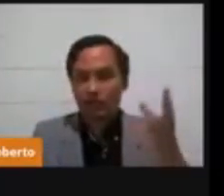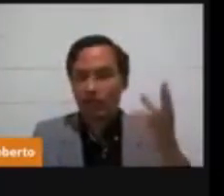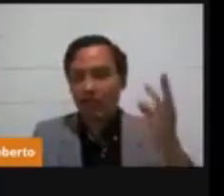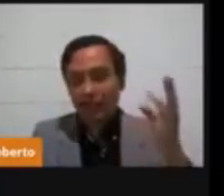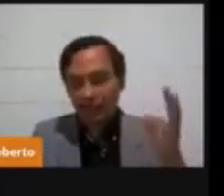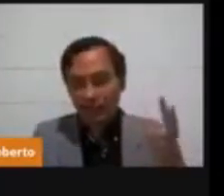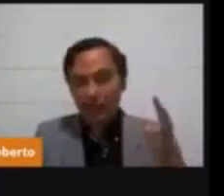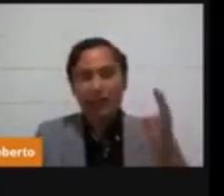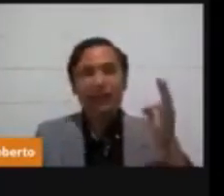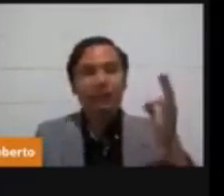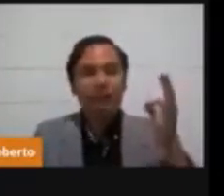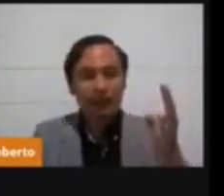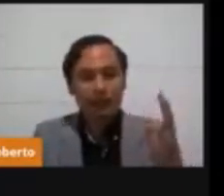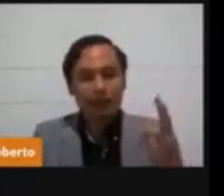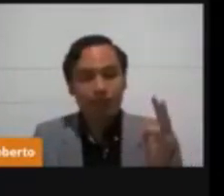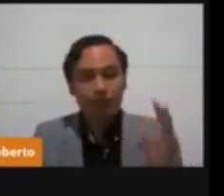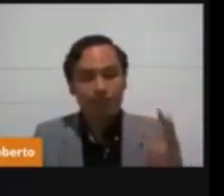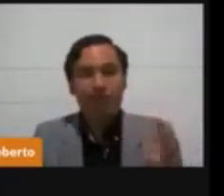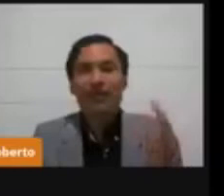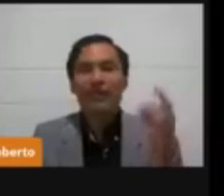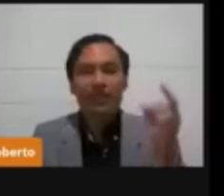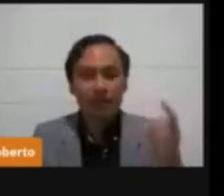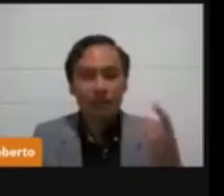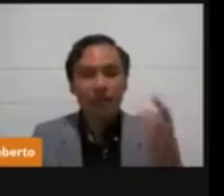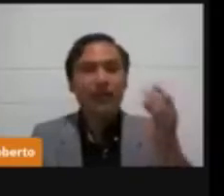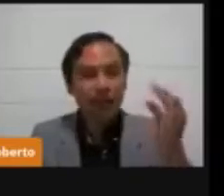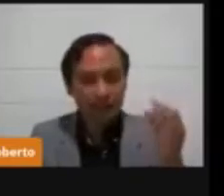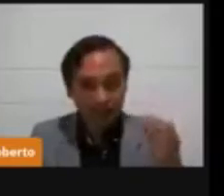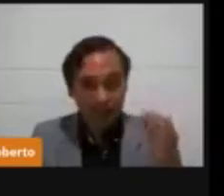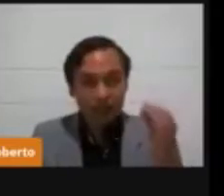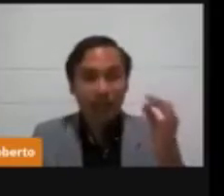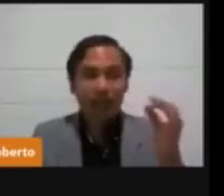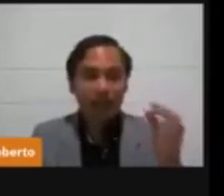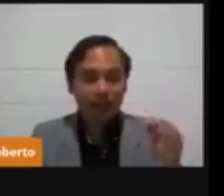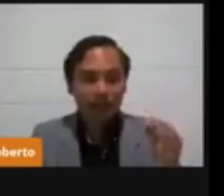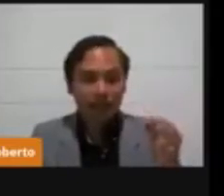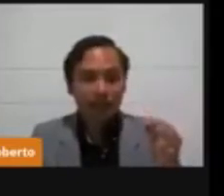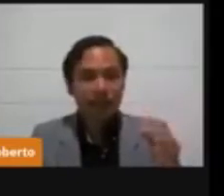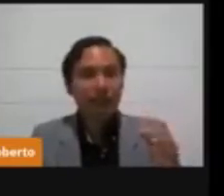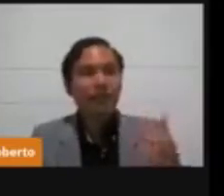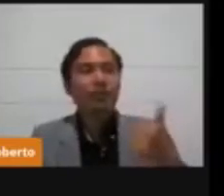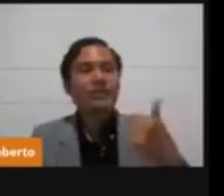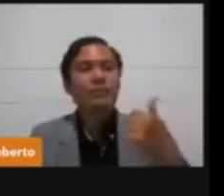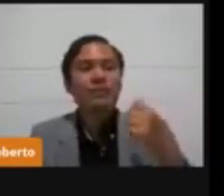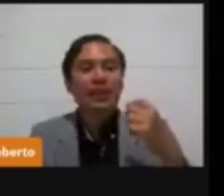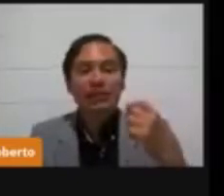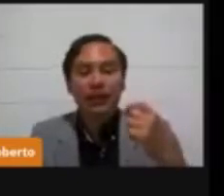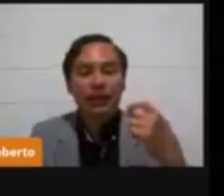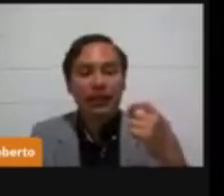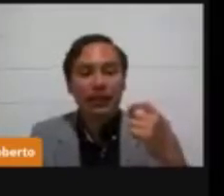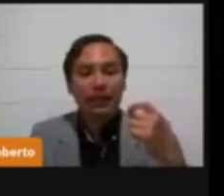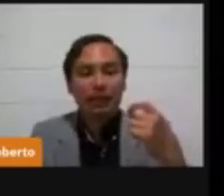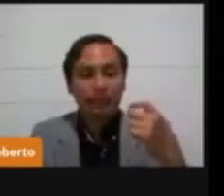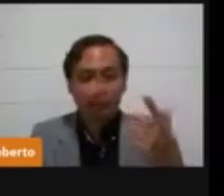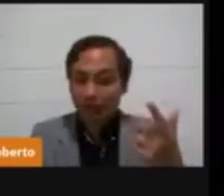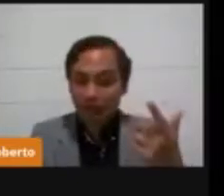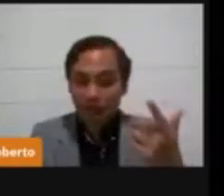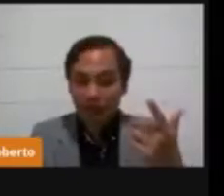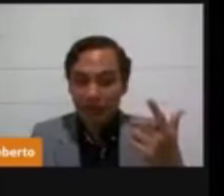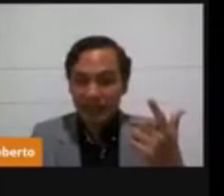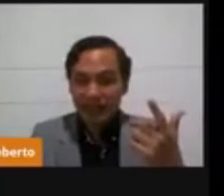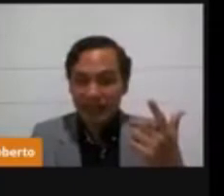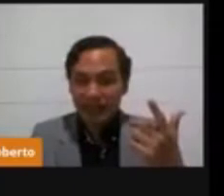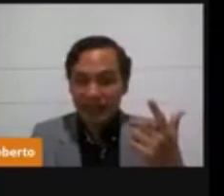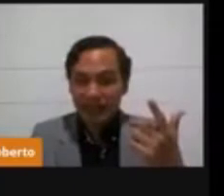ejemplo, personas, pueblos originarios, población LGBTI, mujeres, adultas mayores, personas adultas mayores y personas